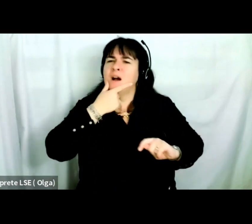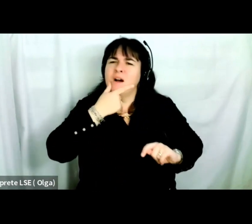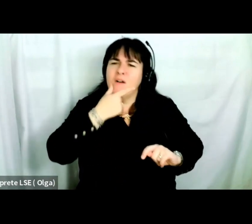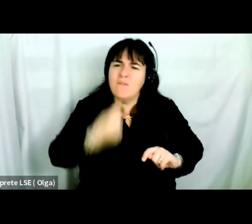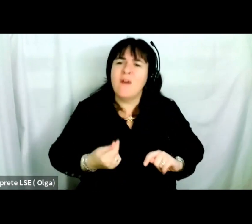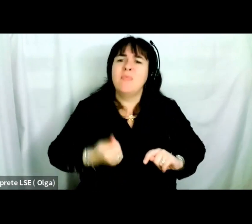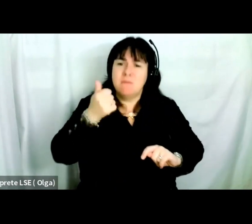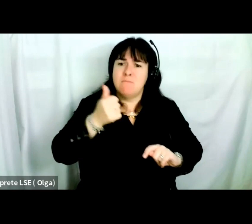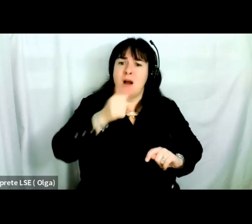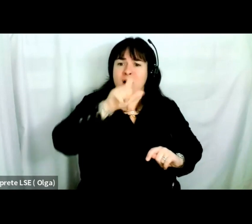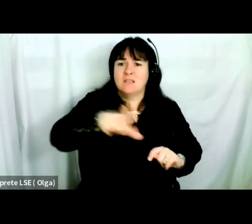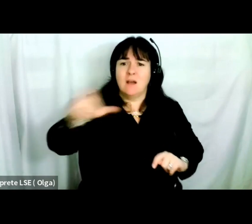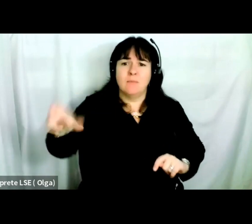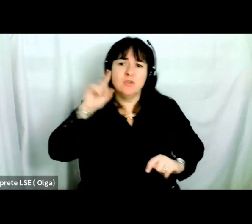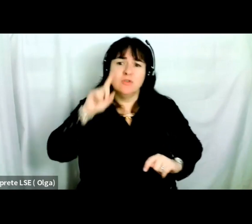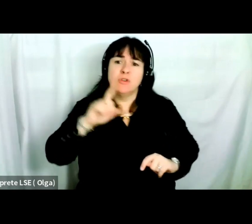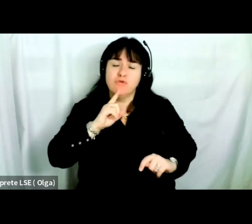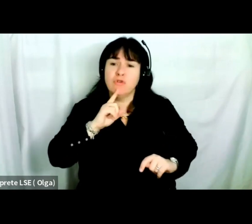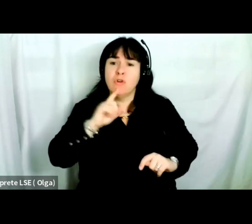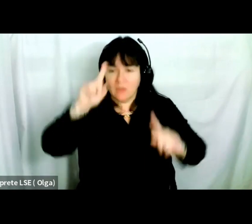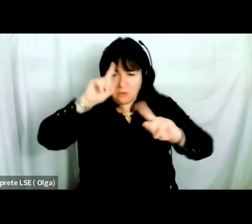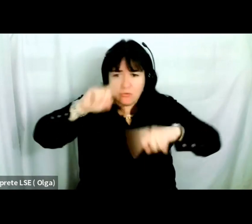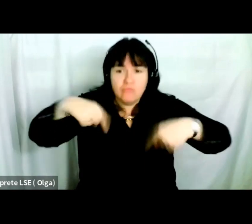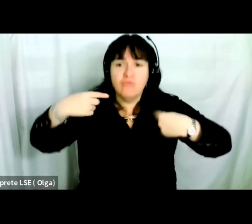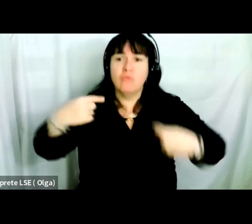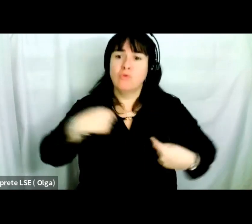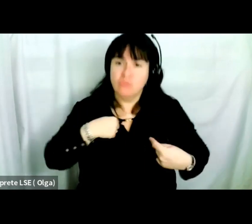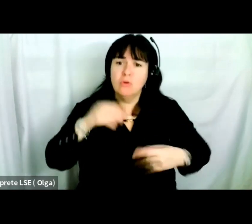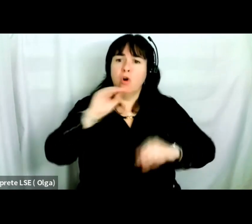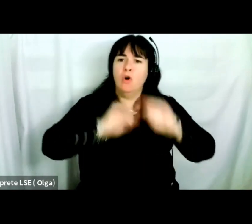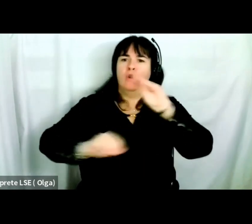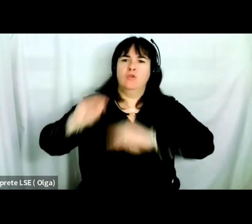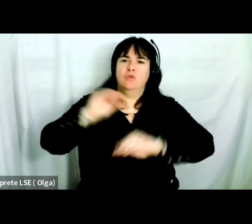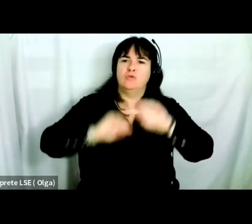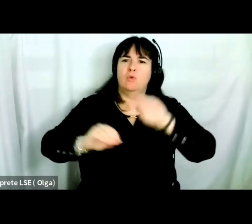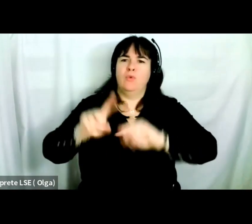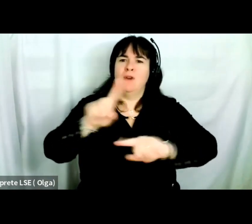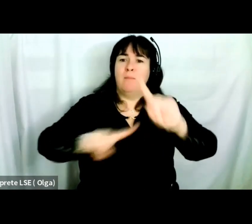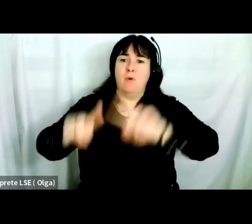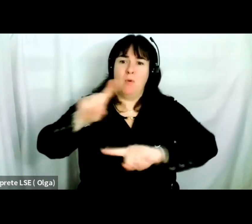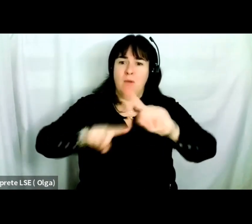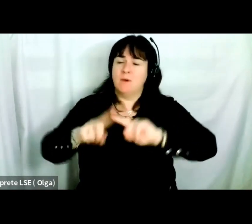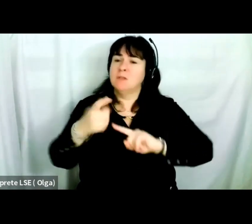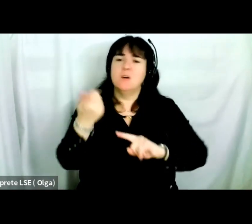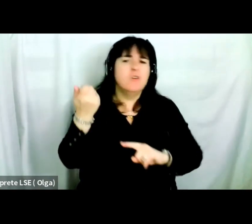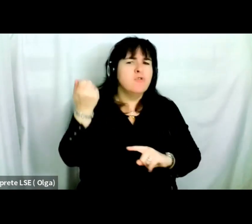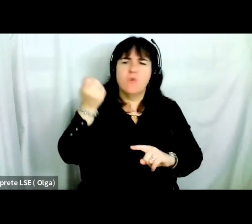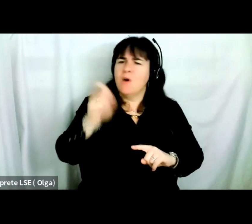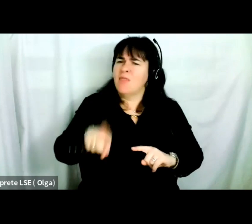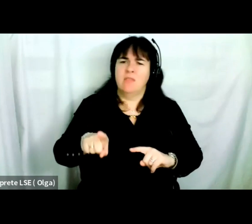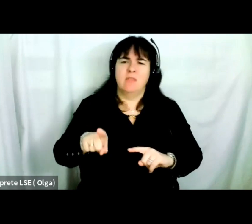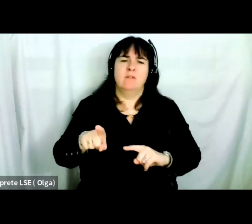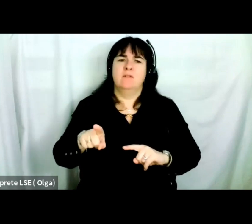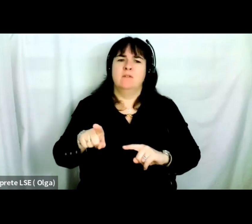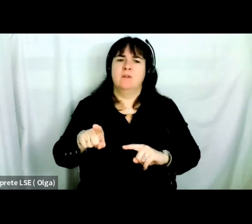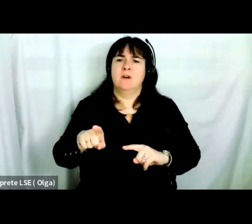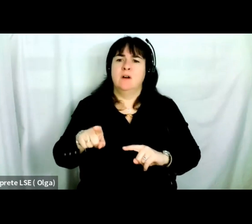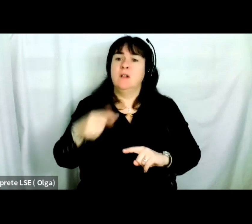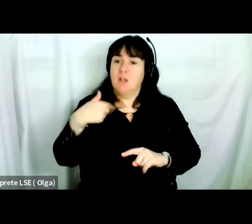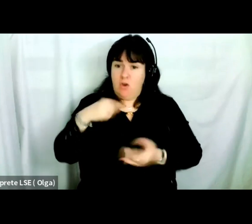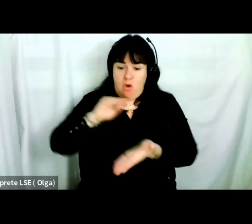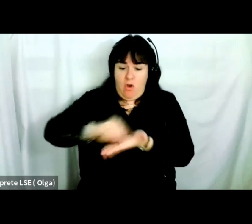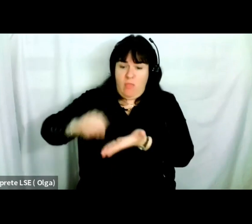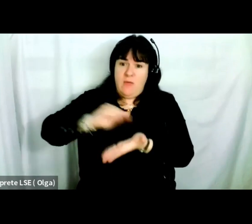personas sordas solucionar ellos mismos sus problemas, sin necesidad de tener que ir a un despacho